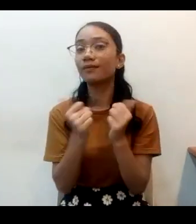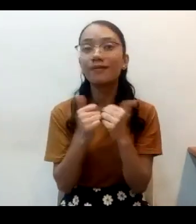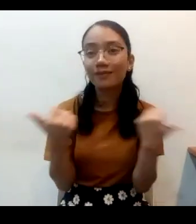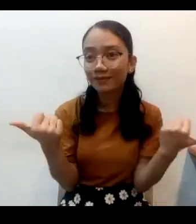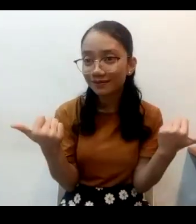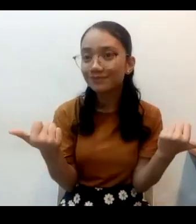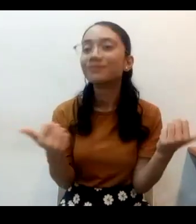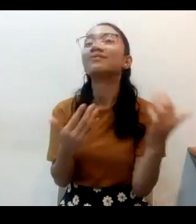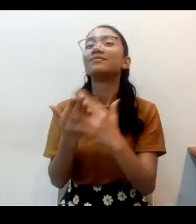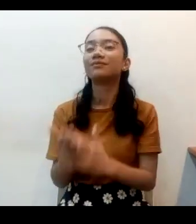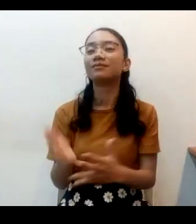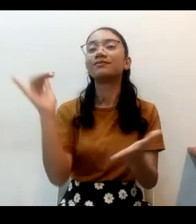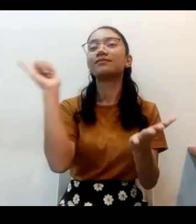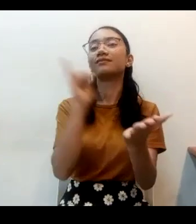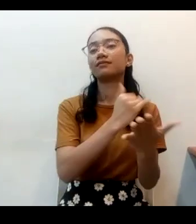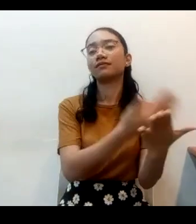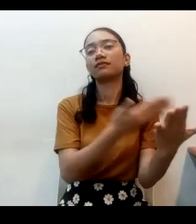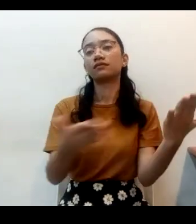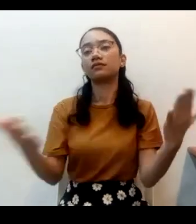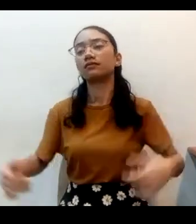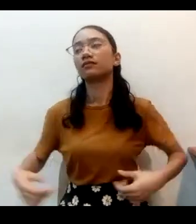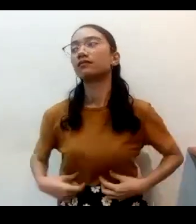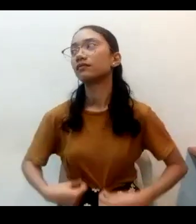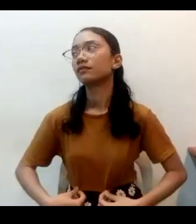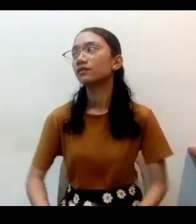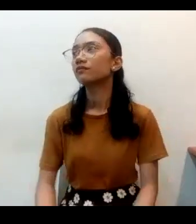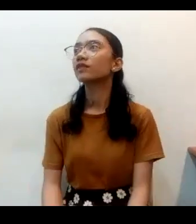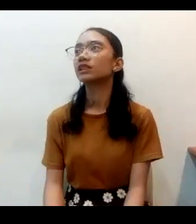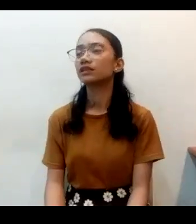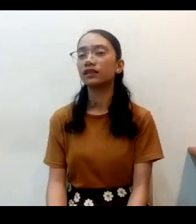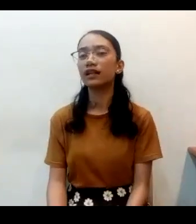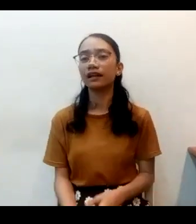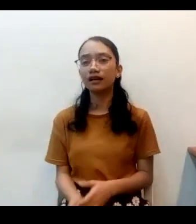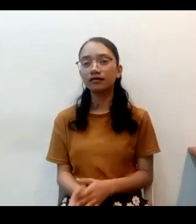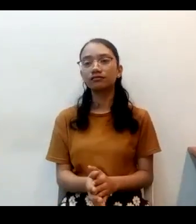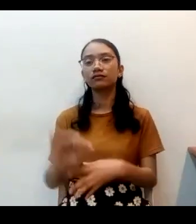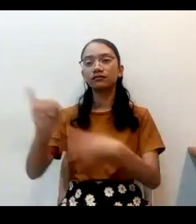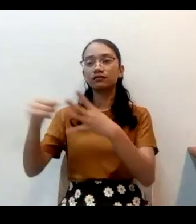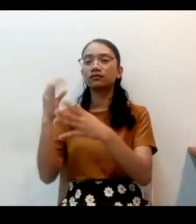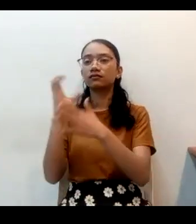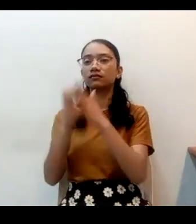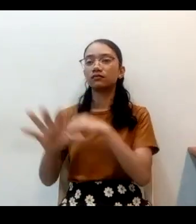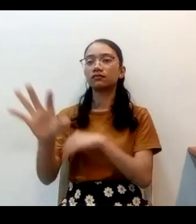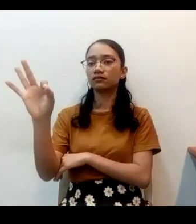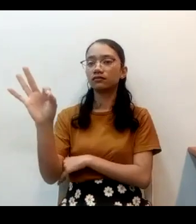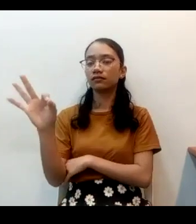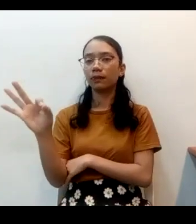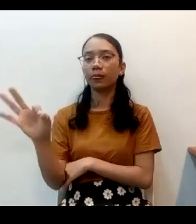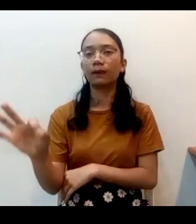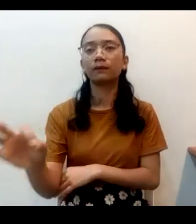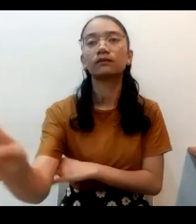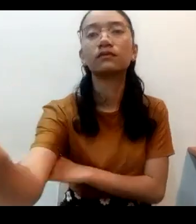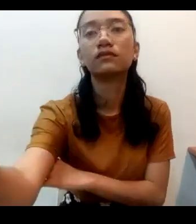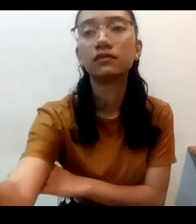tayo ng aral, ipinakita po ng Diyos sa atin yung lahat ng bagay po na ito. Let's go back to John chapter 9. Balikan po natin sa 1,